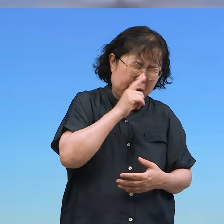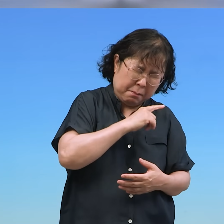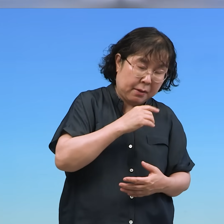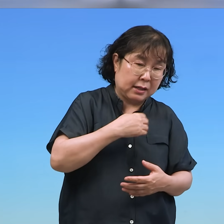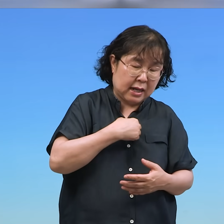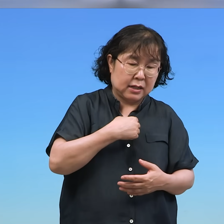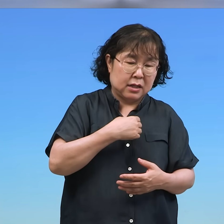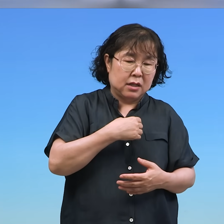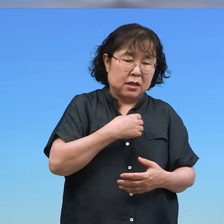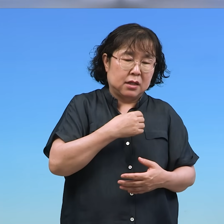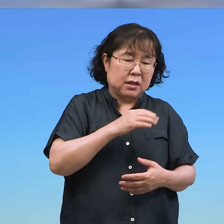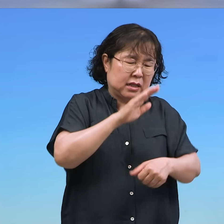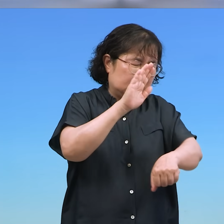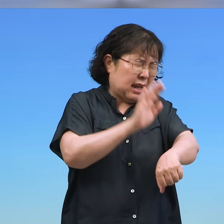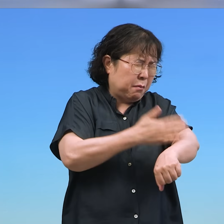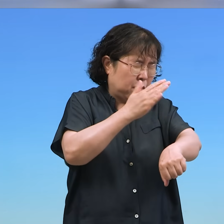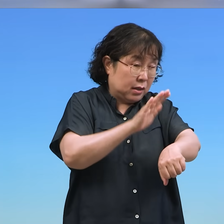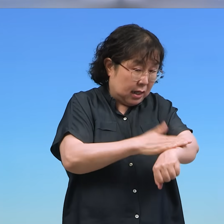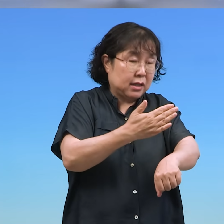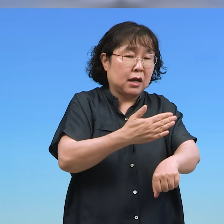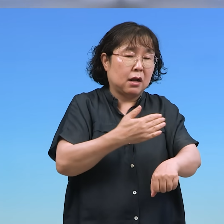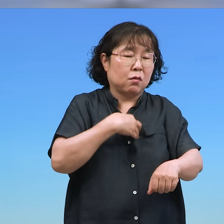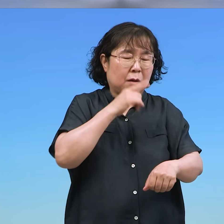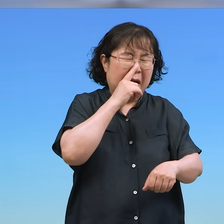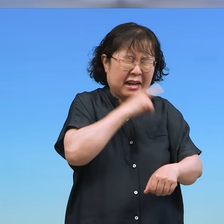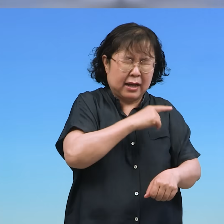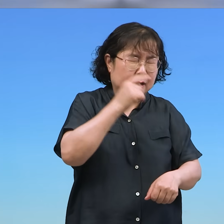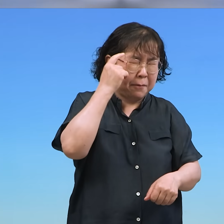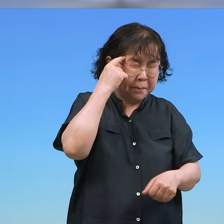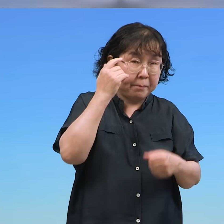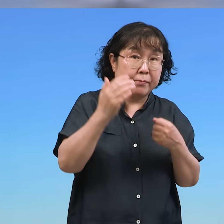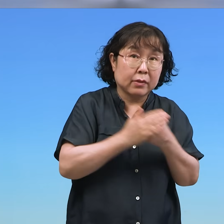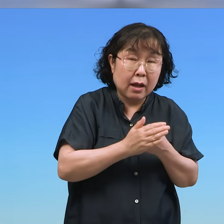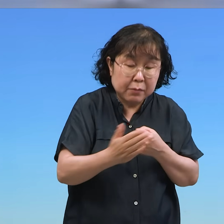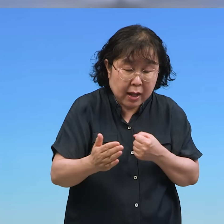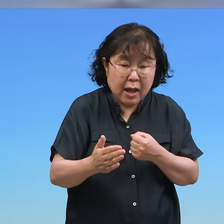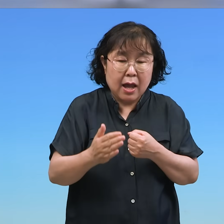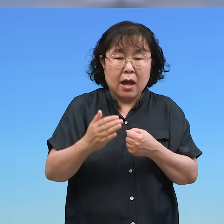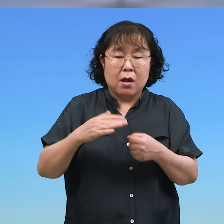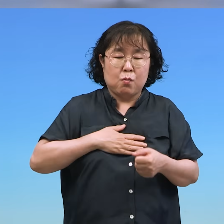항상 그렇게 악하게 해석할 수밖에 없는 게 인생이기 때문에